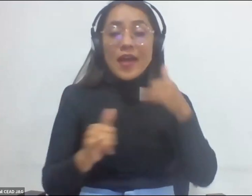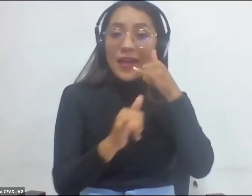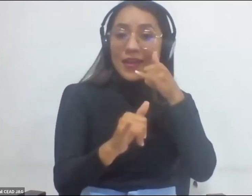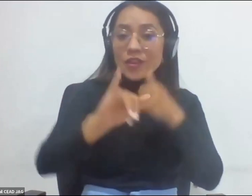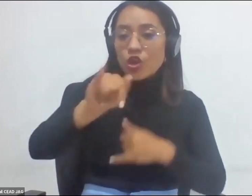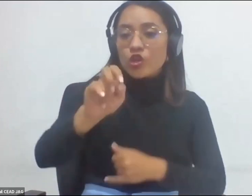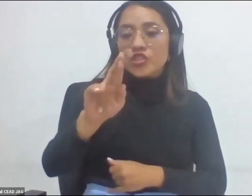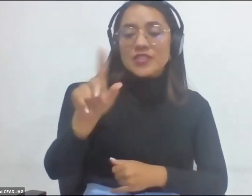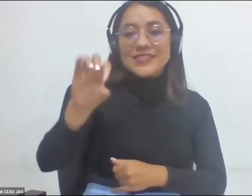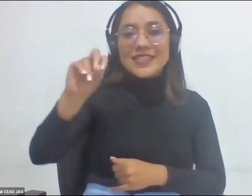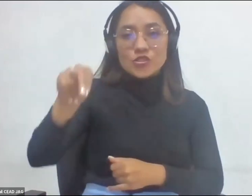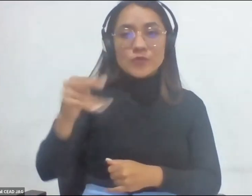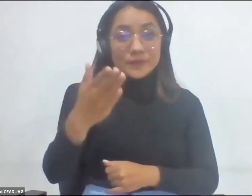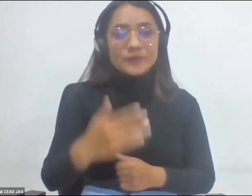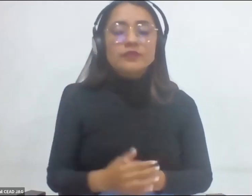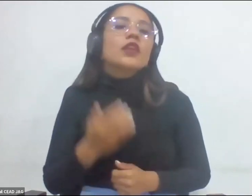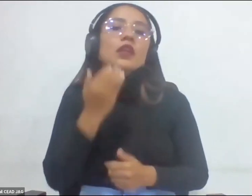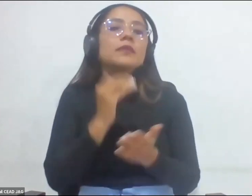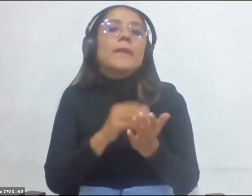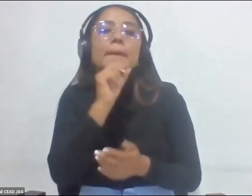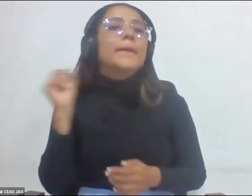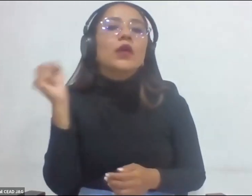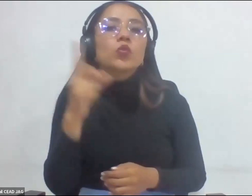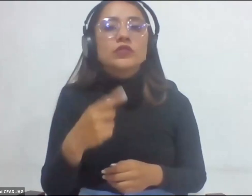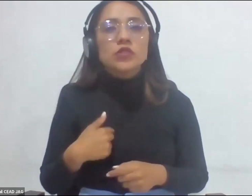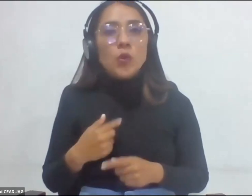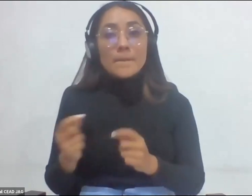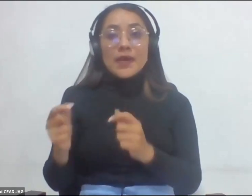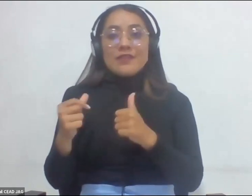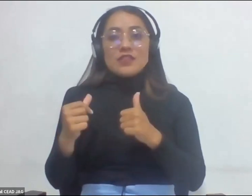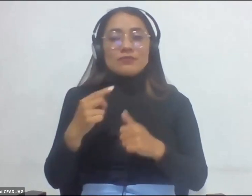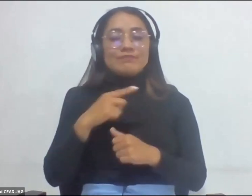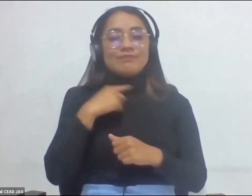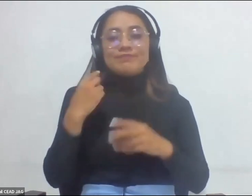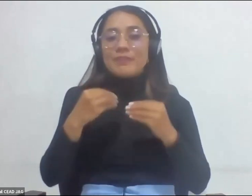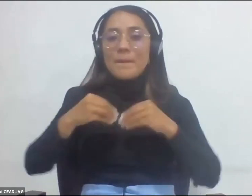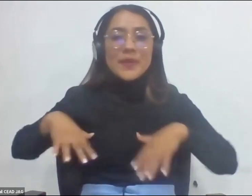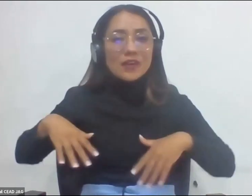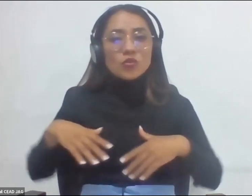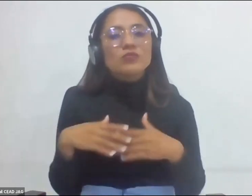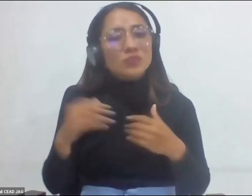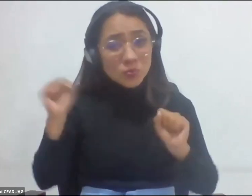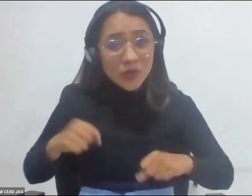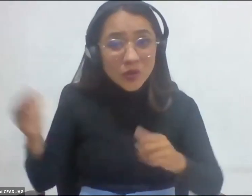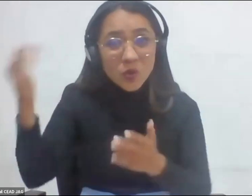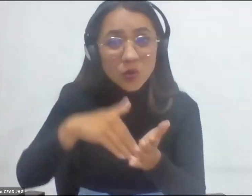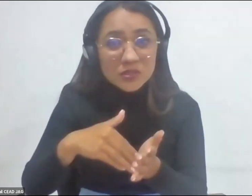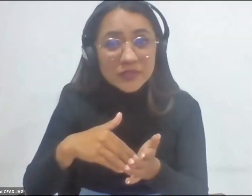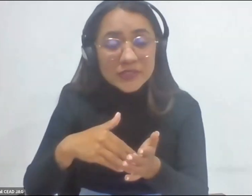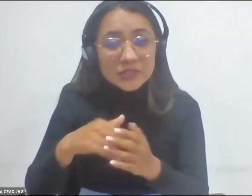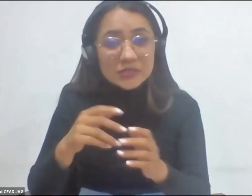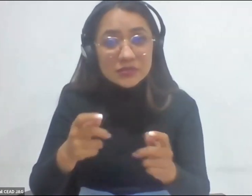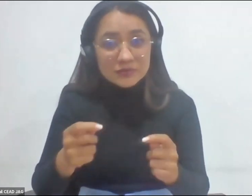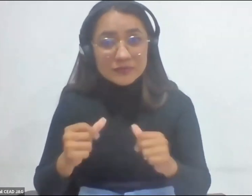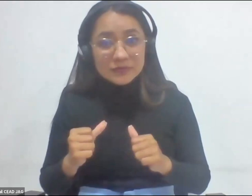ingeniero si pierdo mi beneficio puedo acceder a él nuevamente pero aprovechemos que él va a hablar para